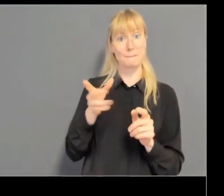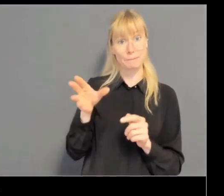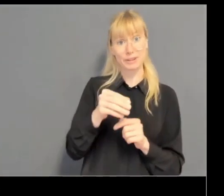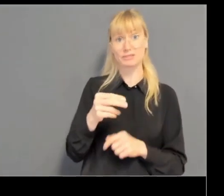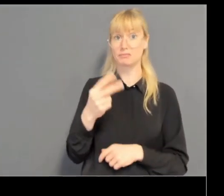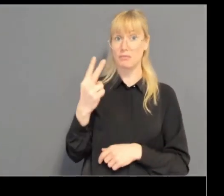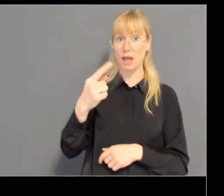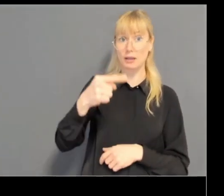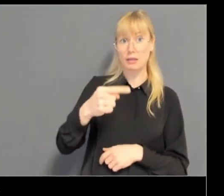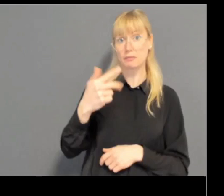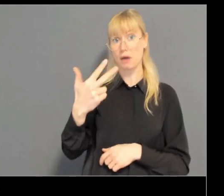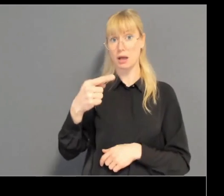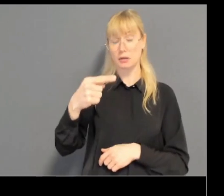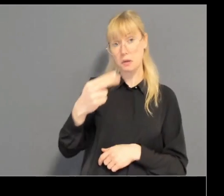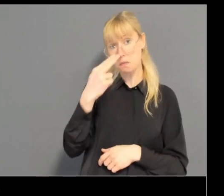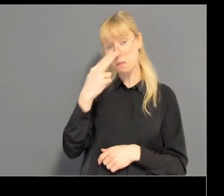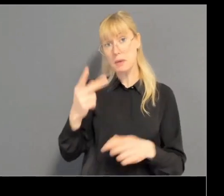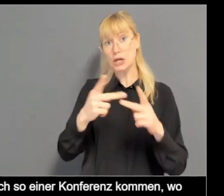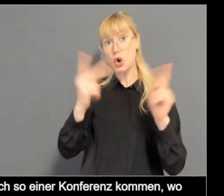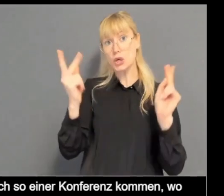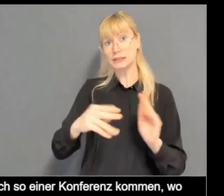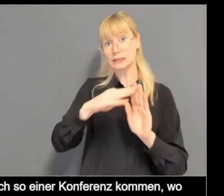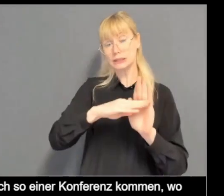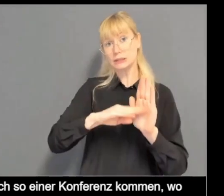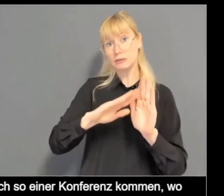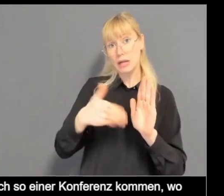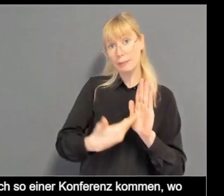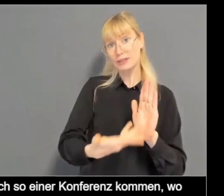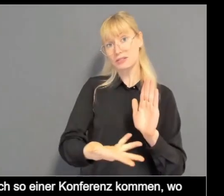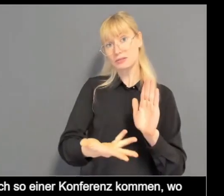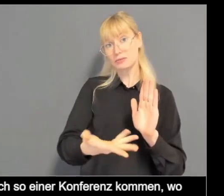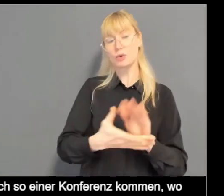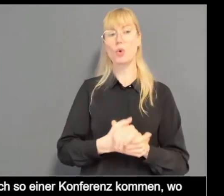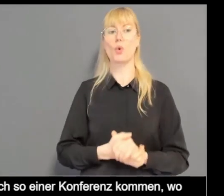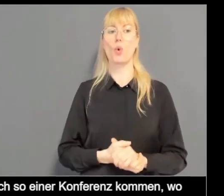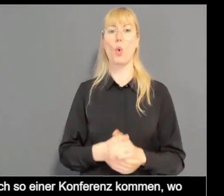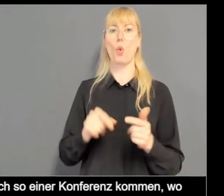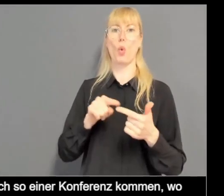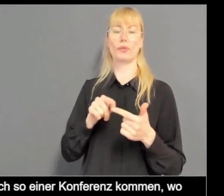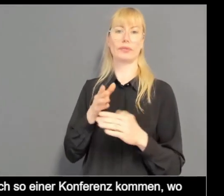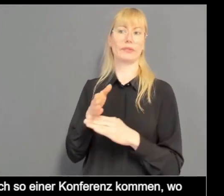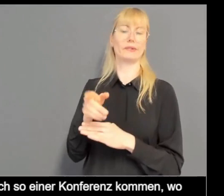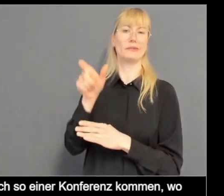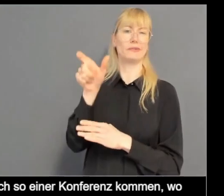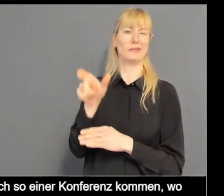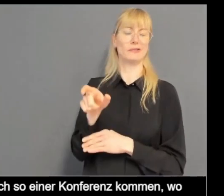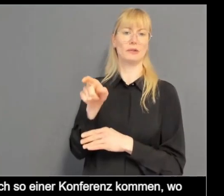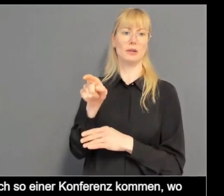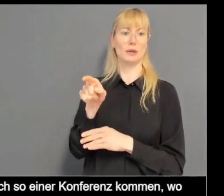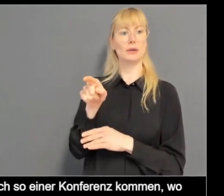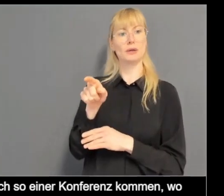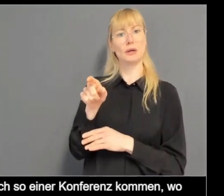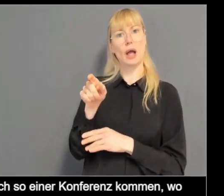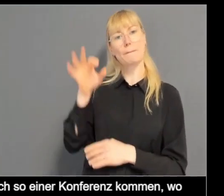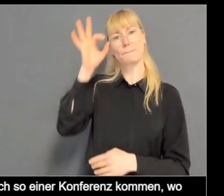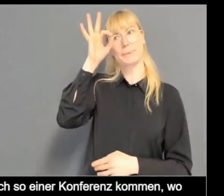ohne Zugangsregelungen sein? Gibt es da schon spezielle Ideen, Konzepte? Und an Herrn Piazzolo, könnten Sie uns diese pädagogischen